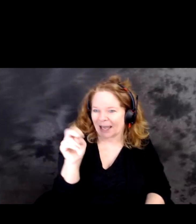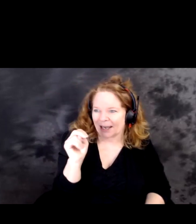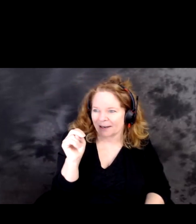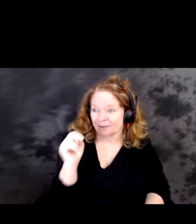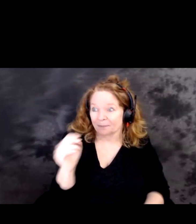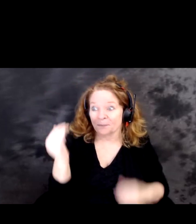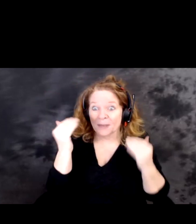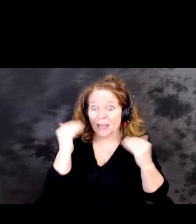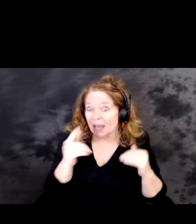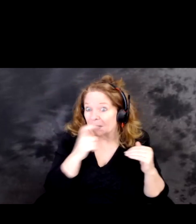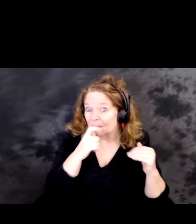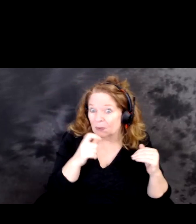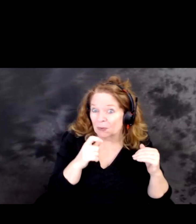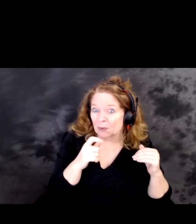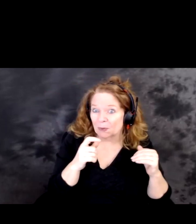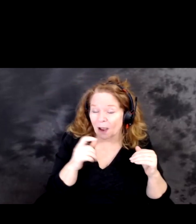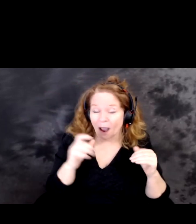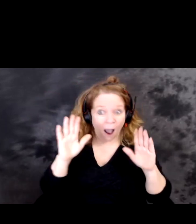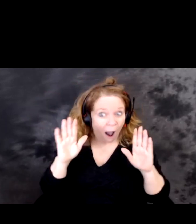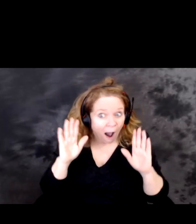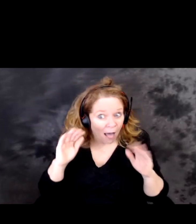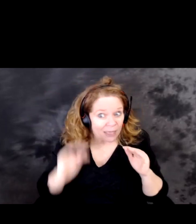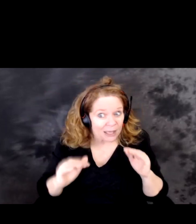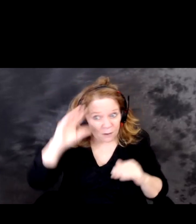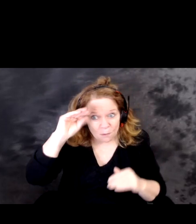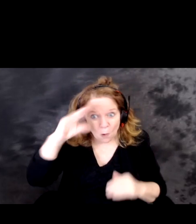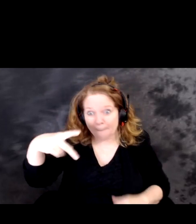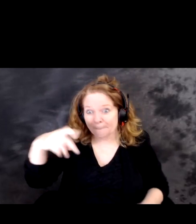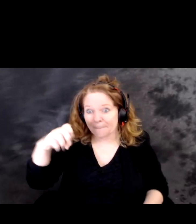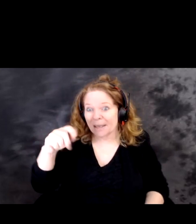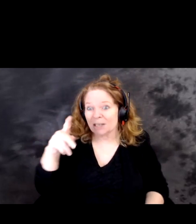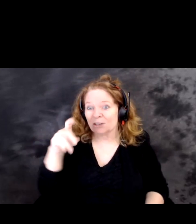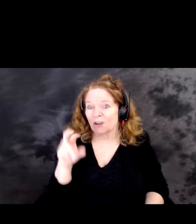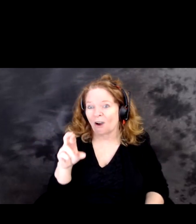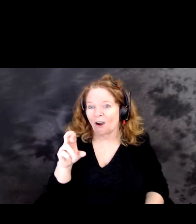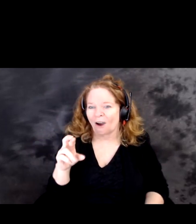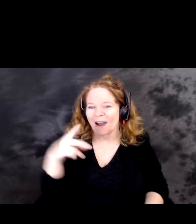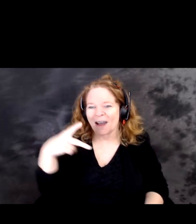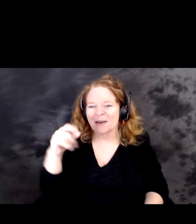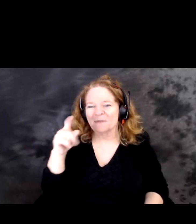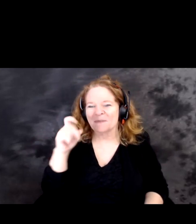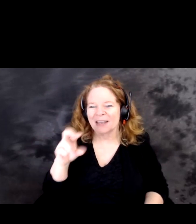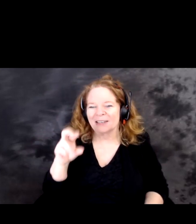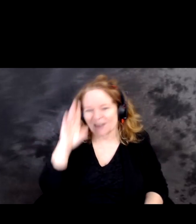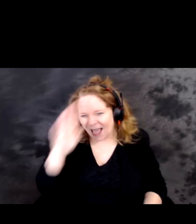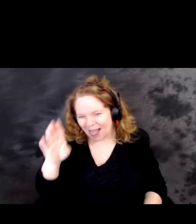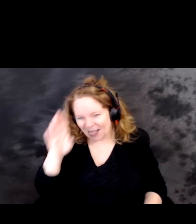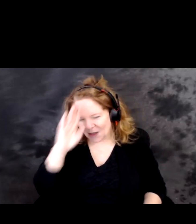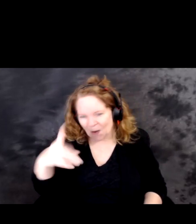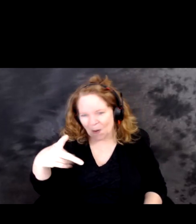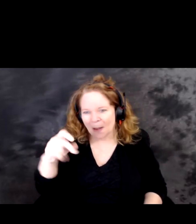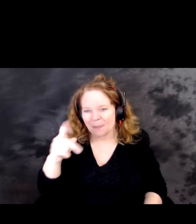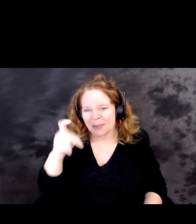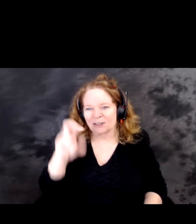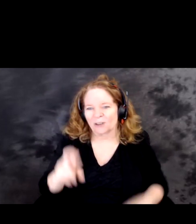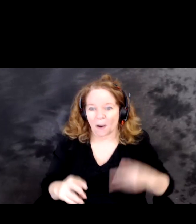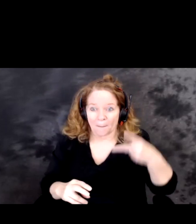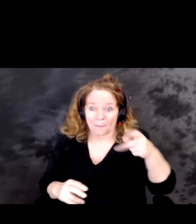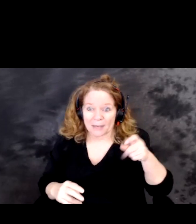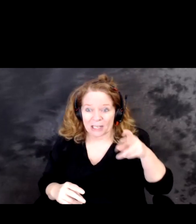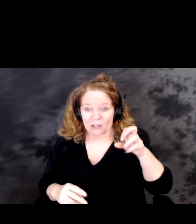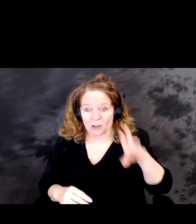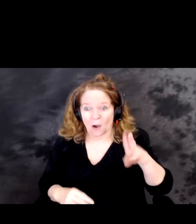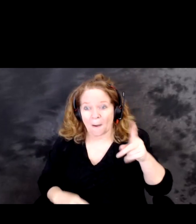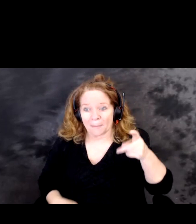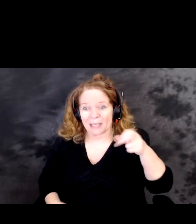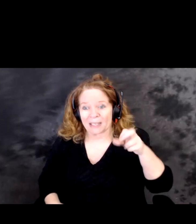Whoopity-doo para Dylan. Y seguimos con el niño. Peter. Hola, Peter,